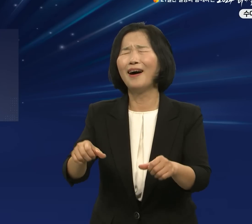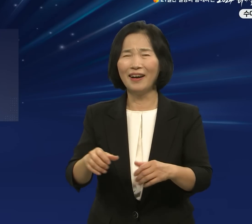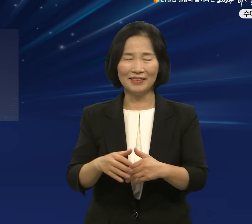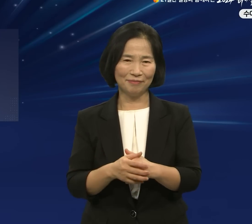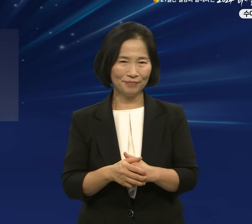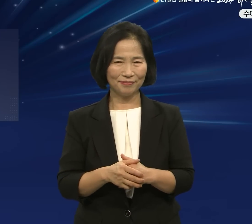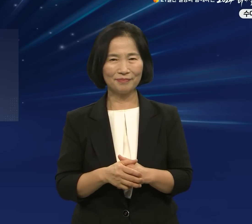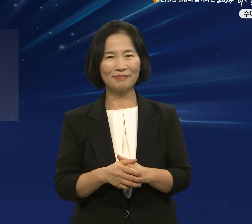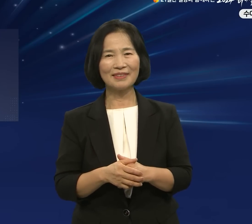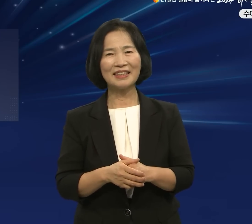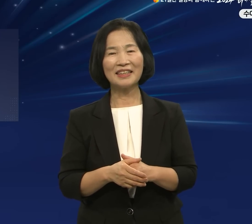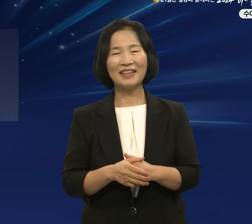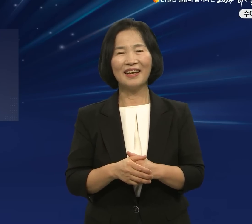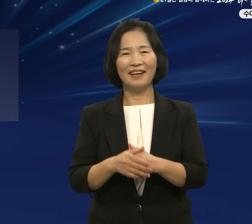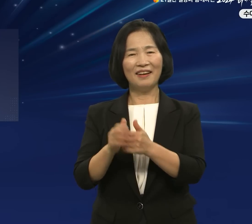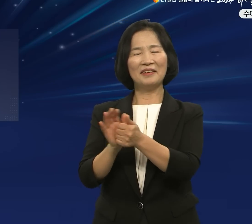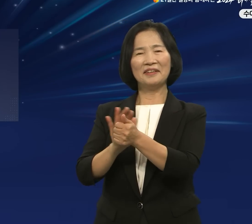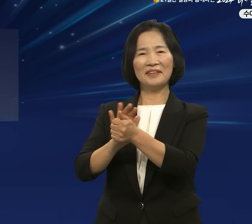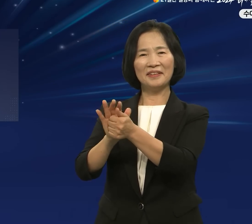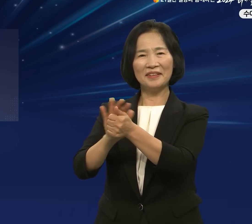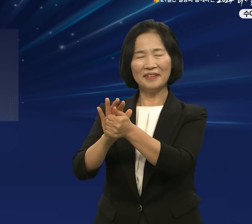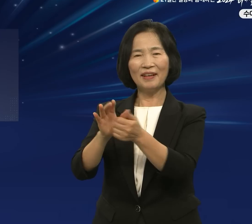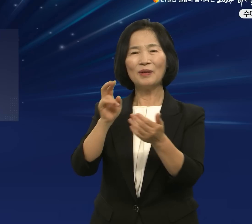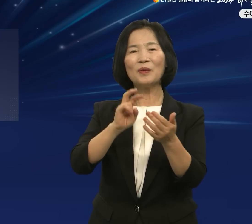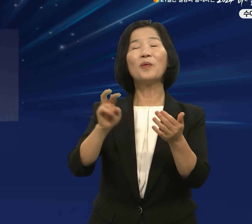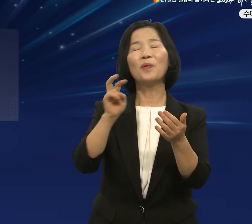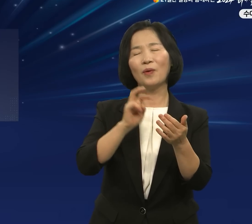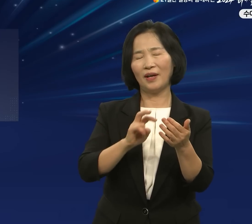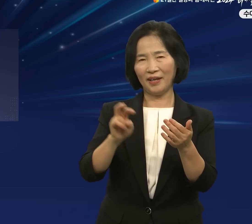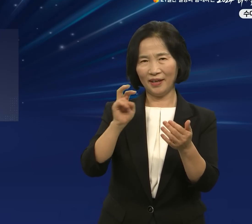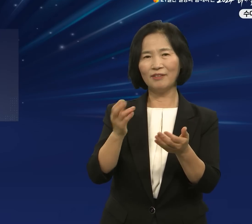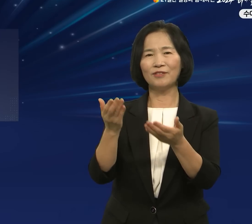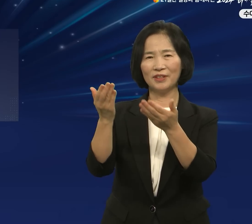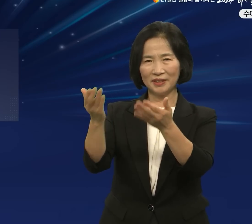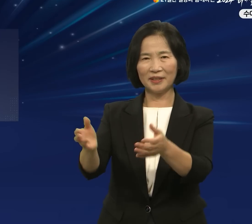그리고 제가 위로의 노래를 한 곡 불렀습니다.